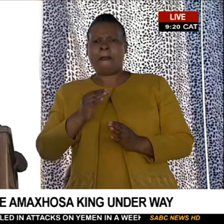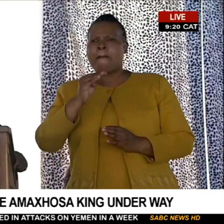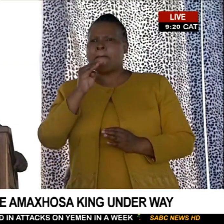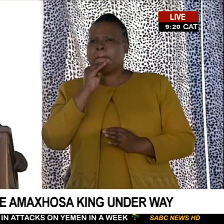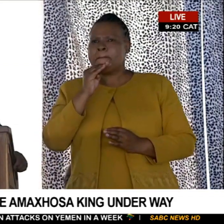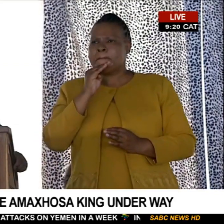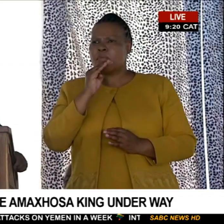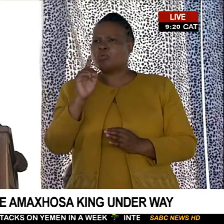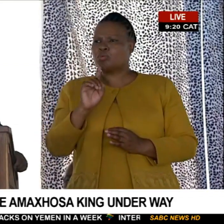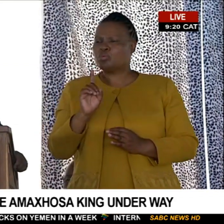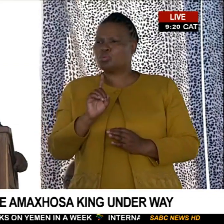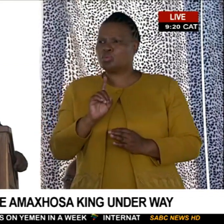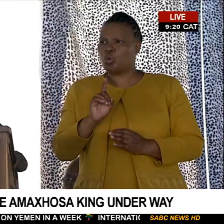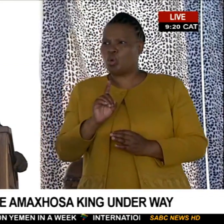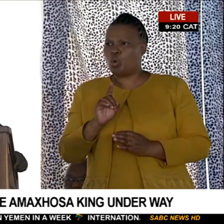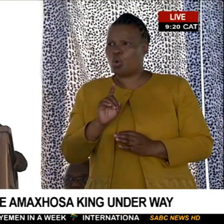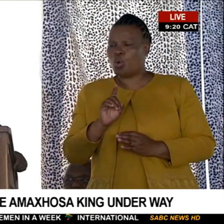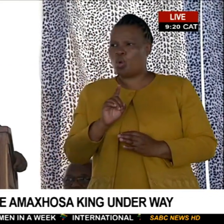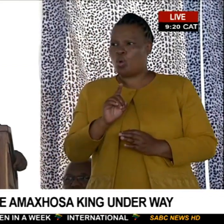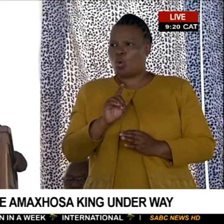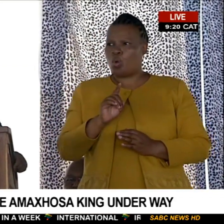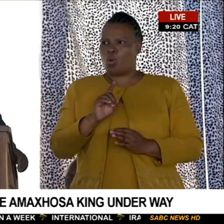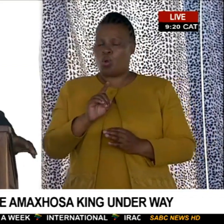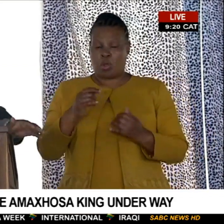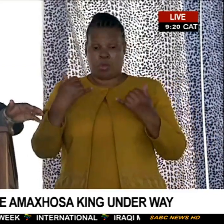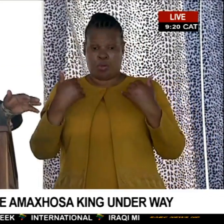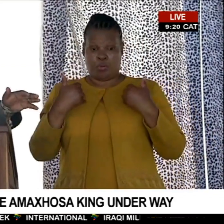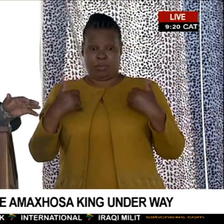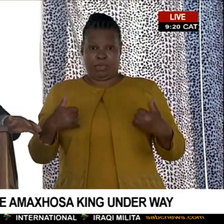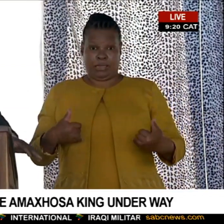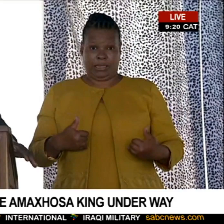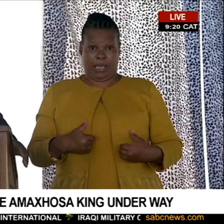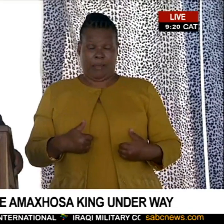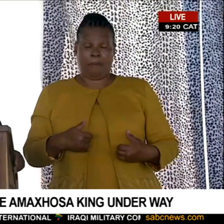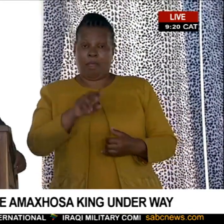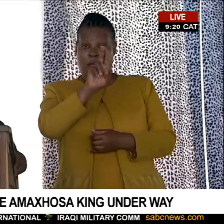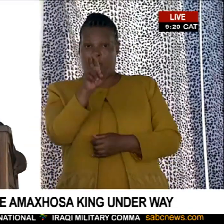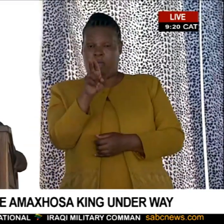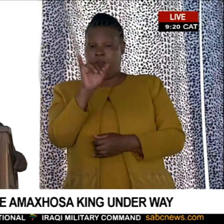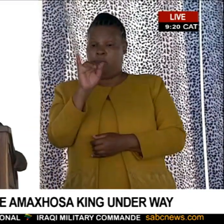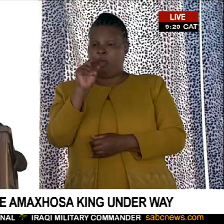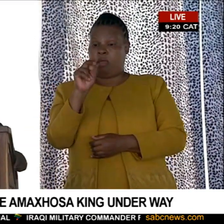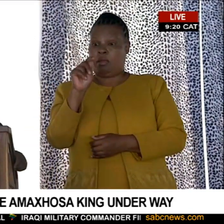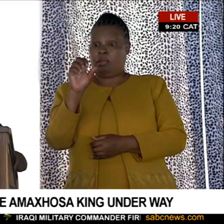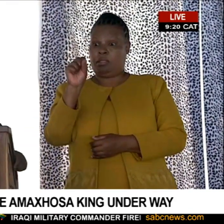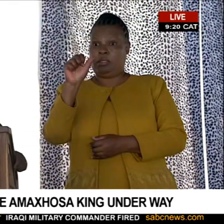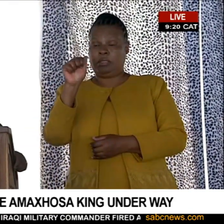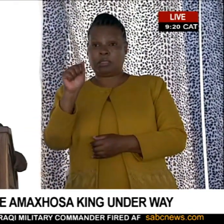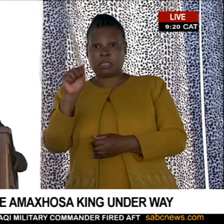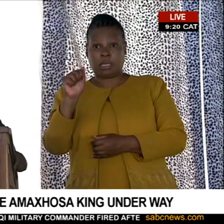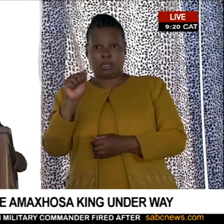ithethe ukuthini into kokuba umzimba kaHintsa ulapha